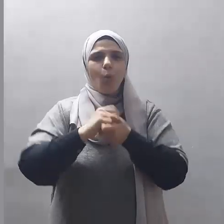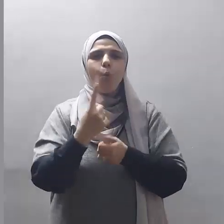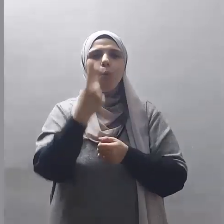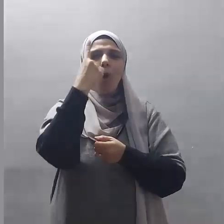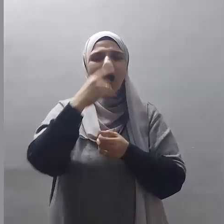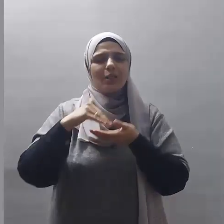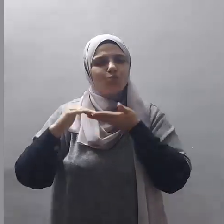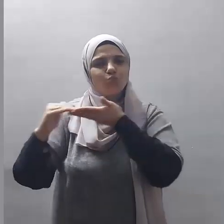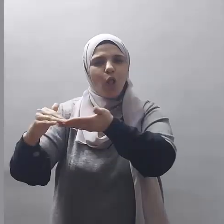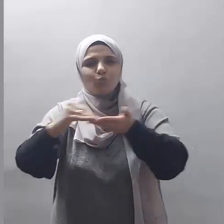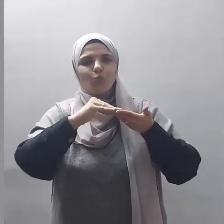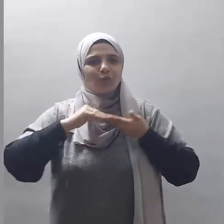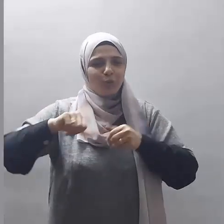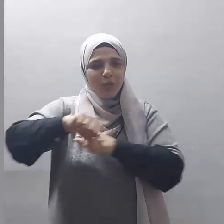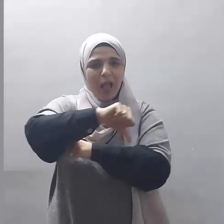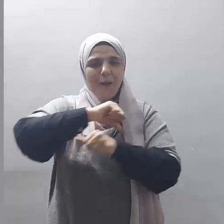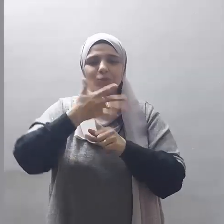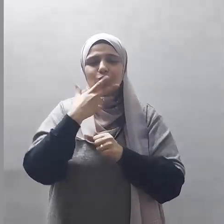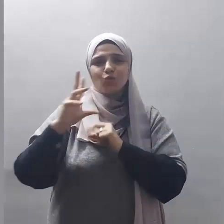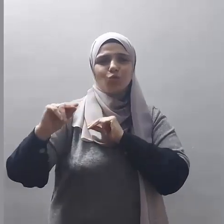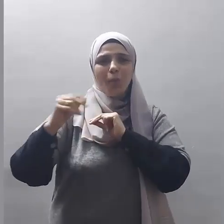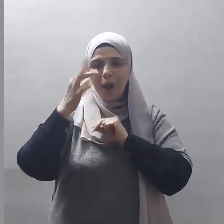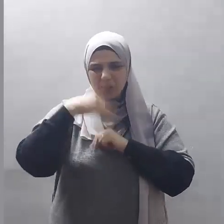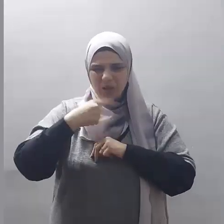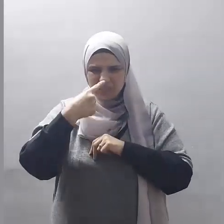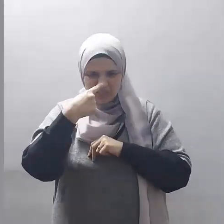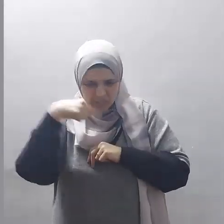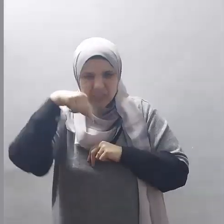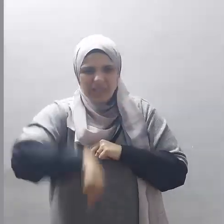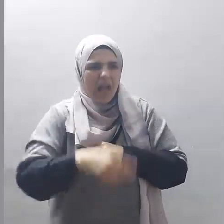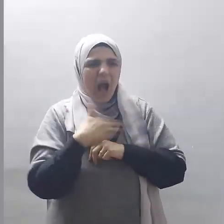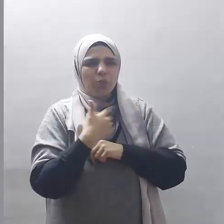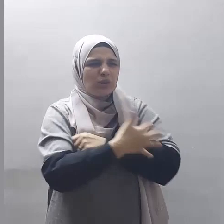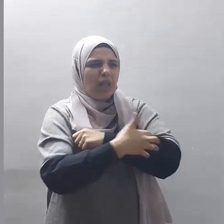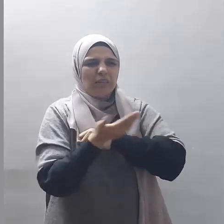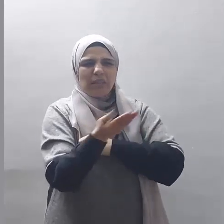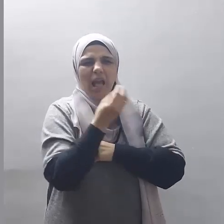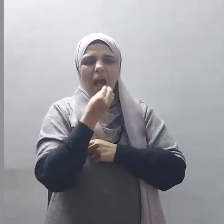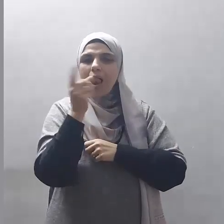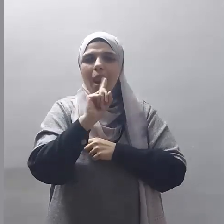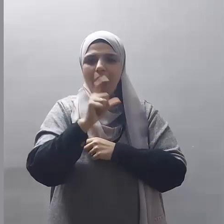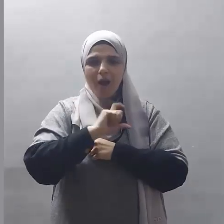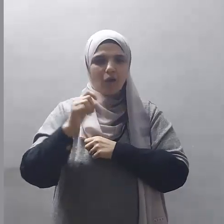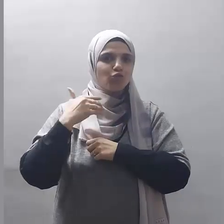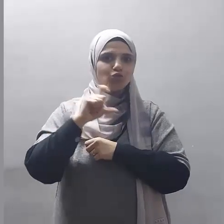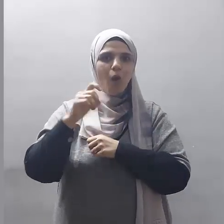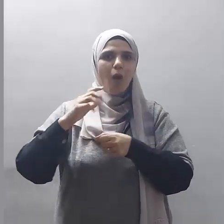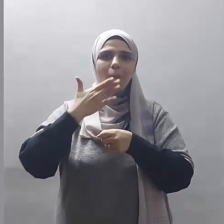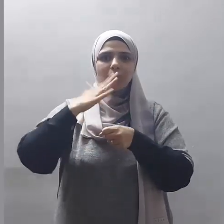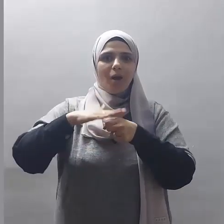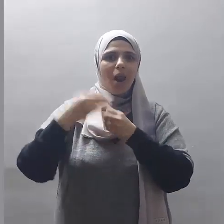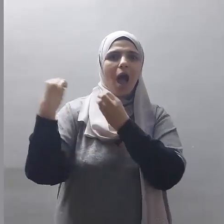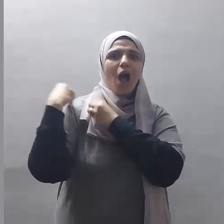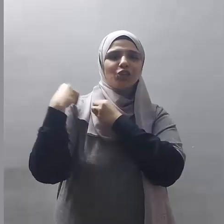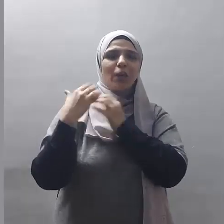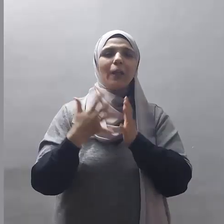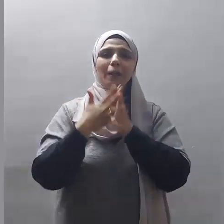حوائجهم وأغنيناهم عن ذل السؤال في هذا الشهر الكريم. كما أن رمضان شهر